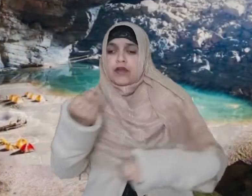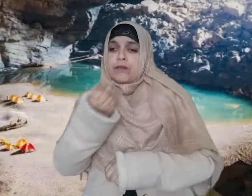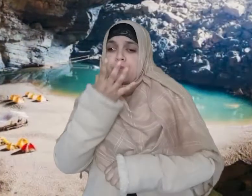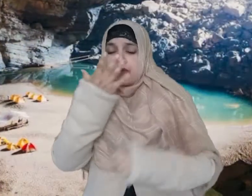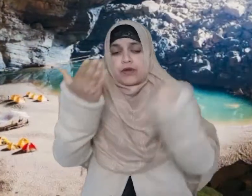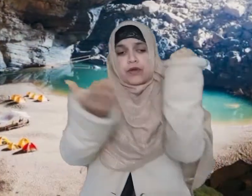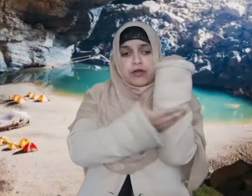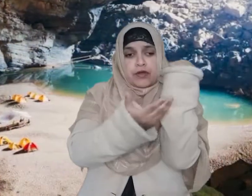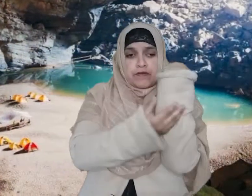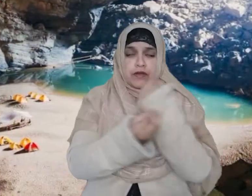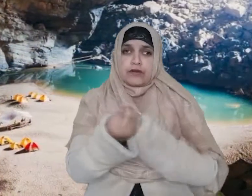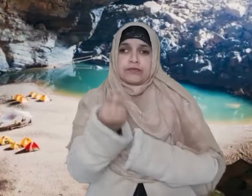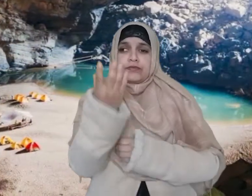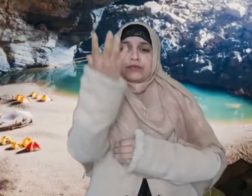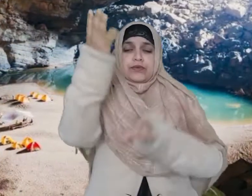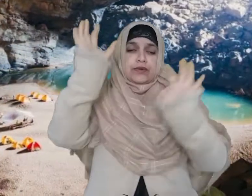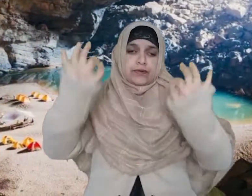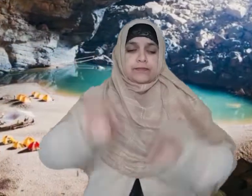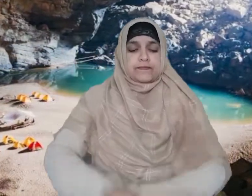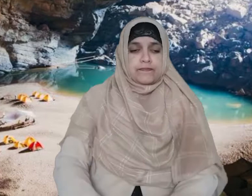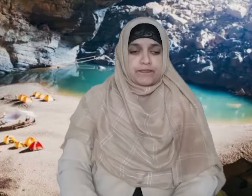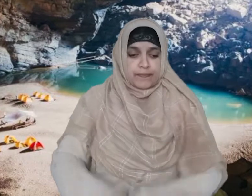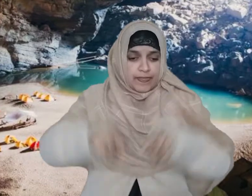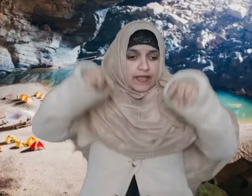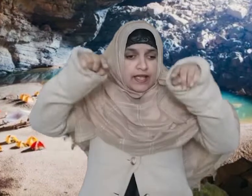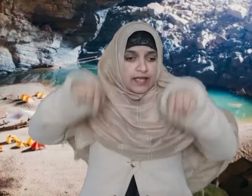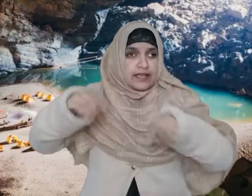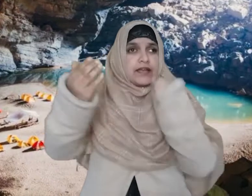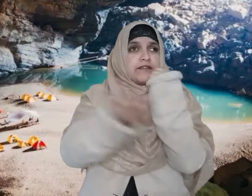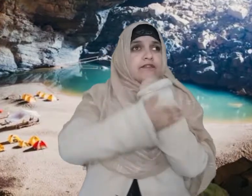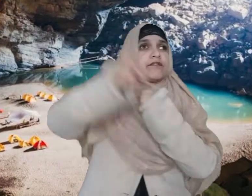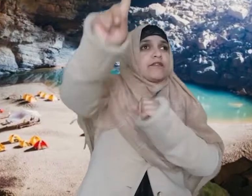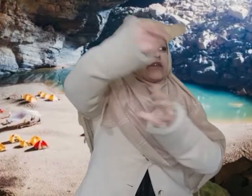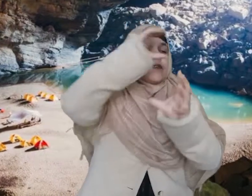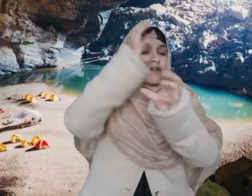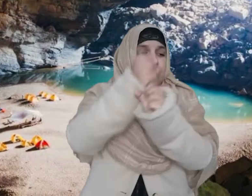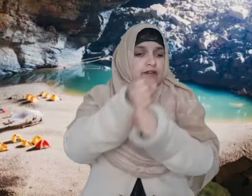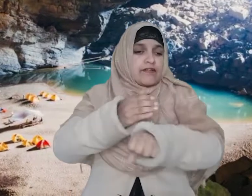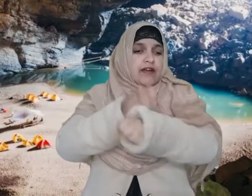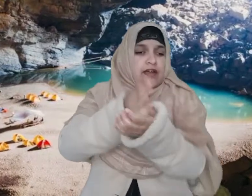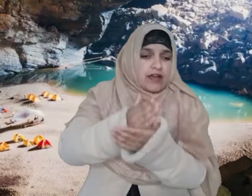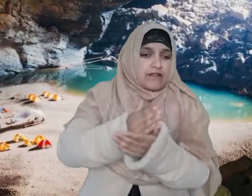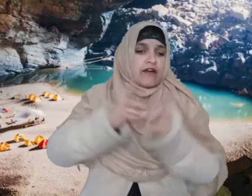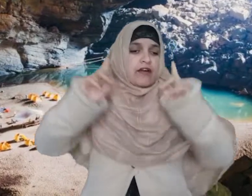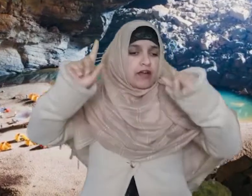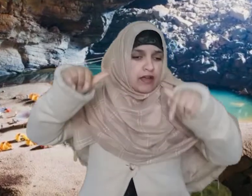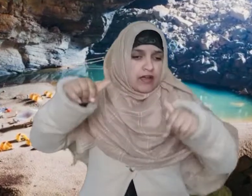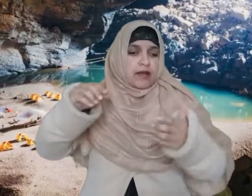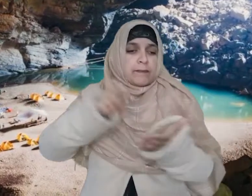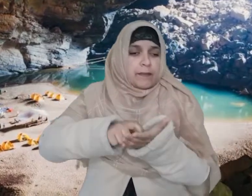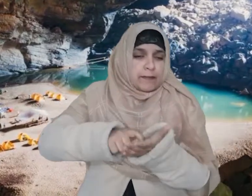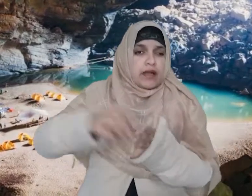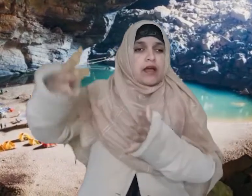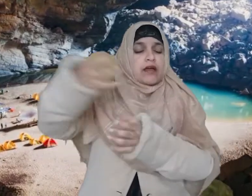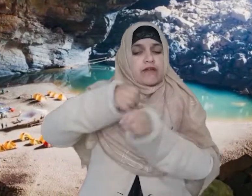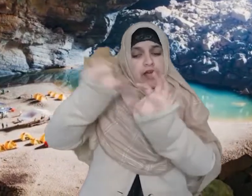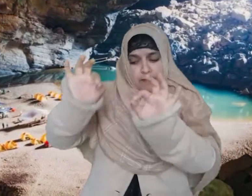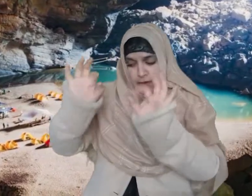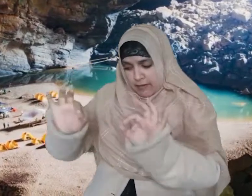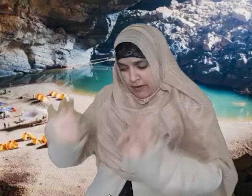کے لیے کھولا گیا، لیکن اس کی اجازت صرف ٹورسٹ کمپنی آکزیلس کے ذریعے ہی تھی۔ صرف اس کمپنی کے پاس اس غار کا ٹور پرمٹ